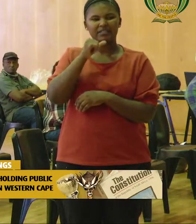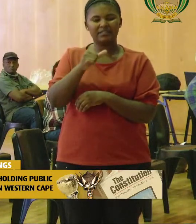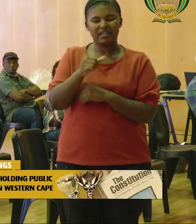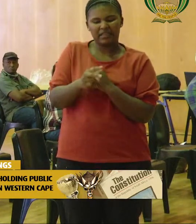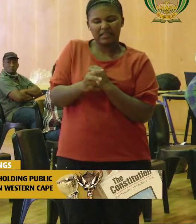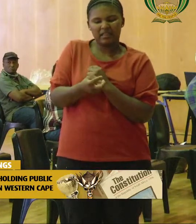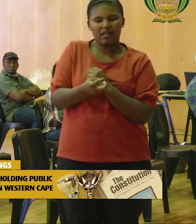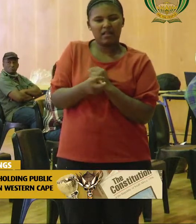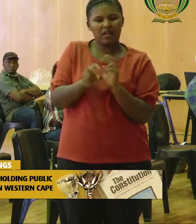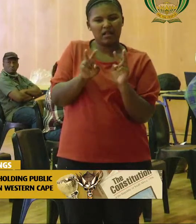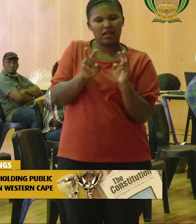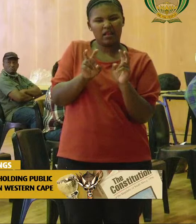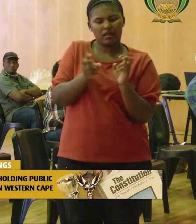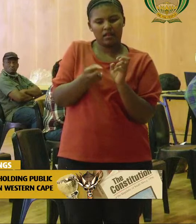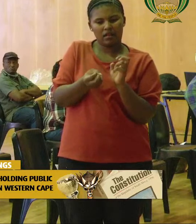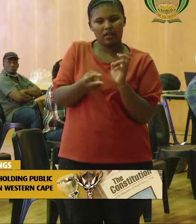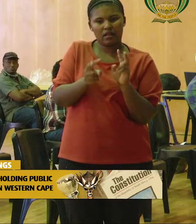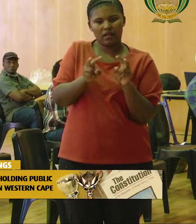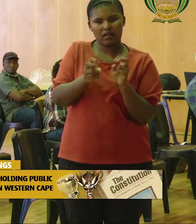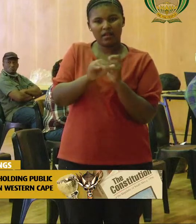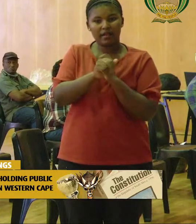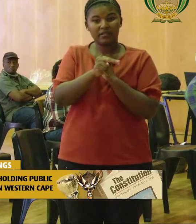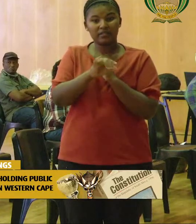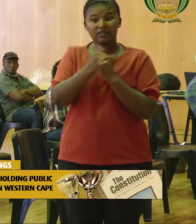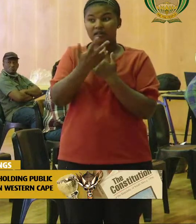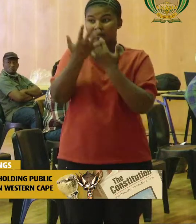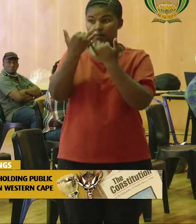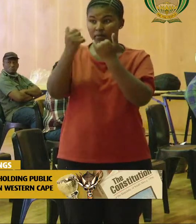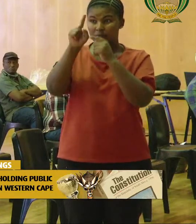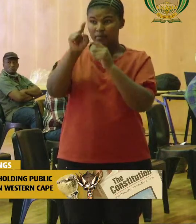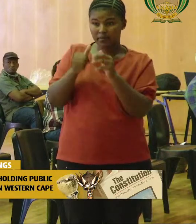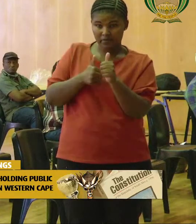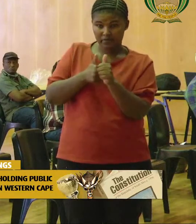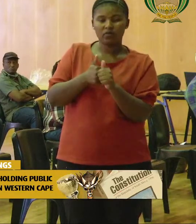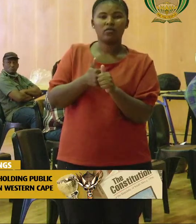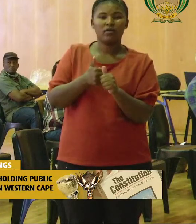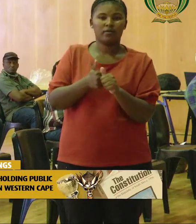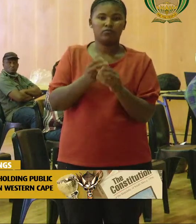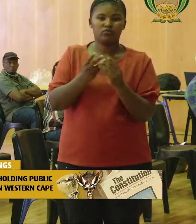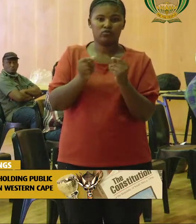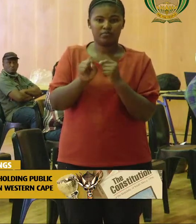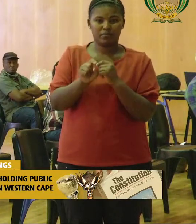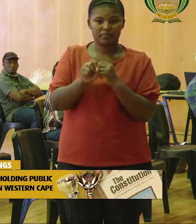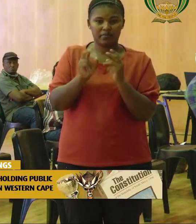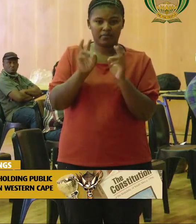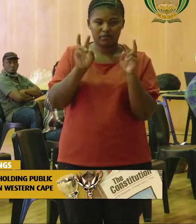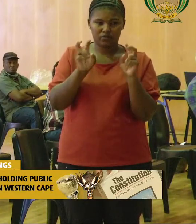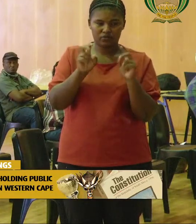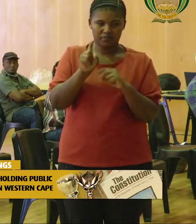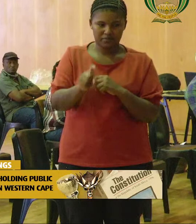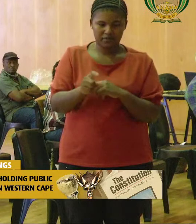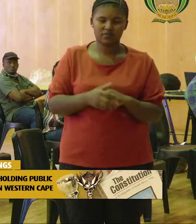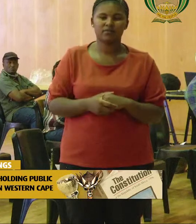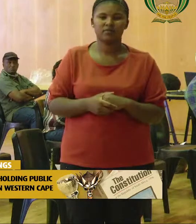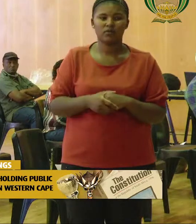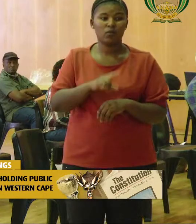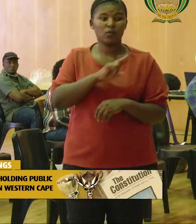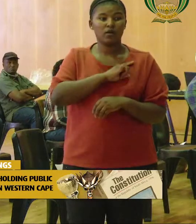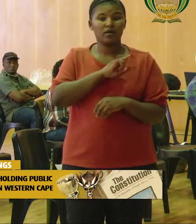thieves. So Parliament needs to follow up and do right by the people because